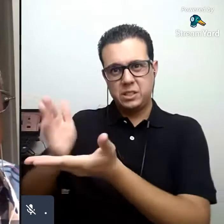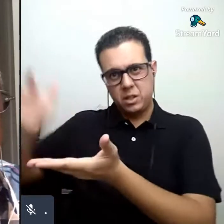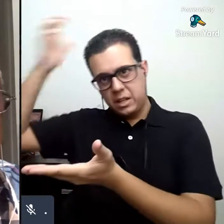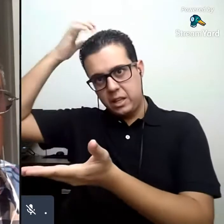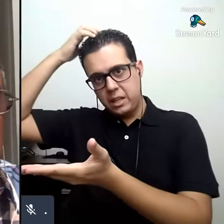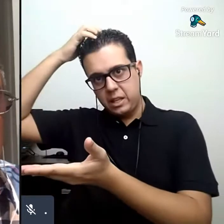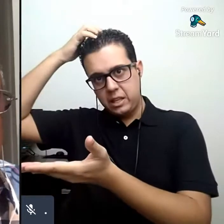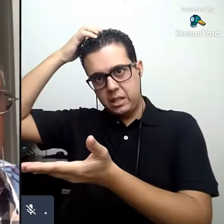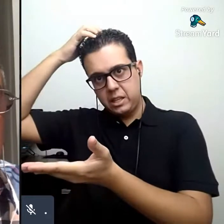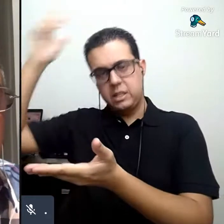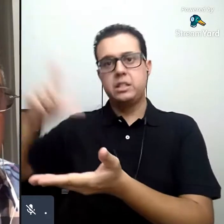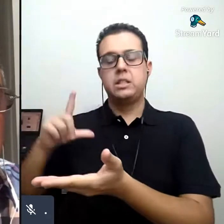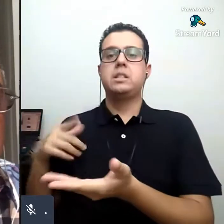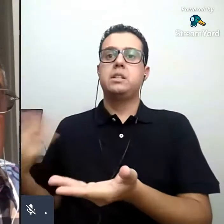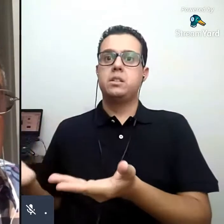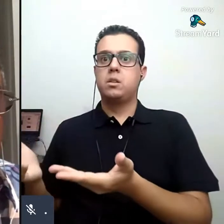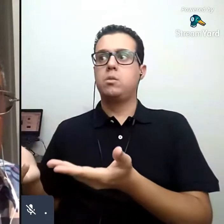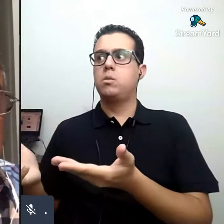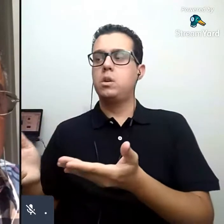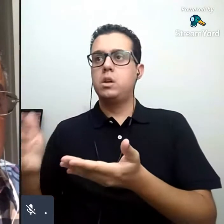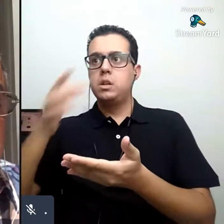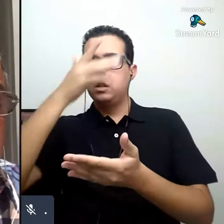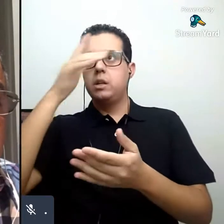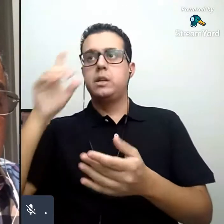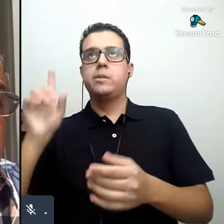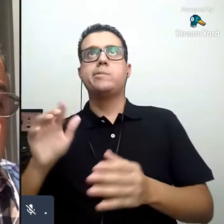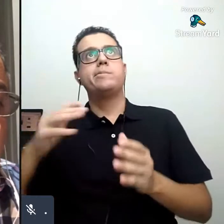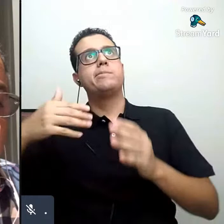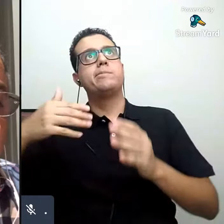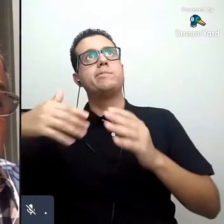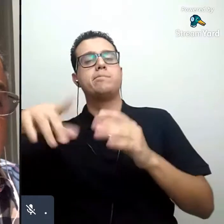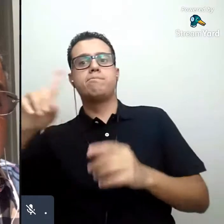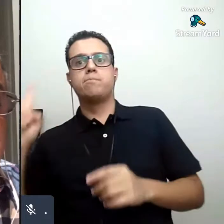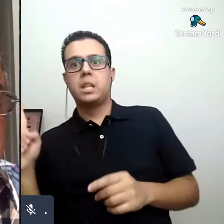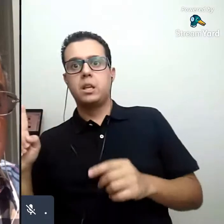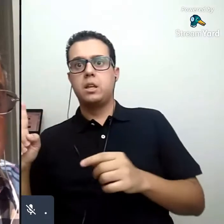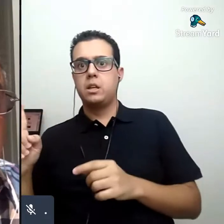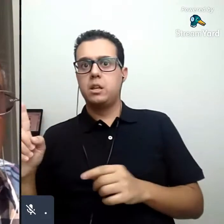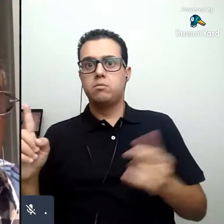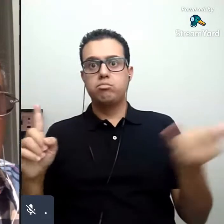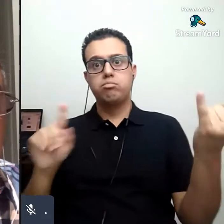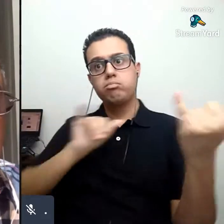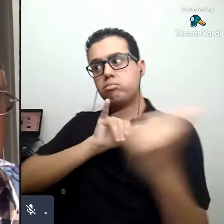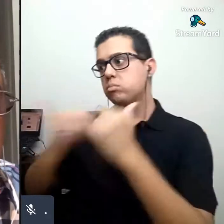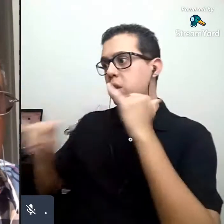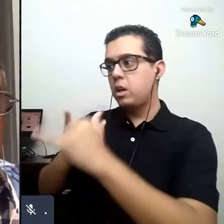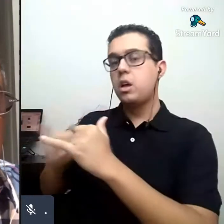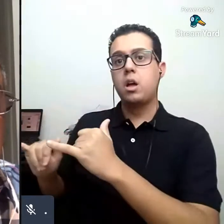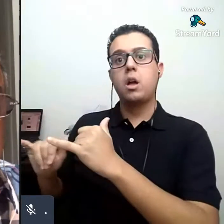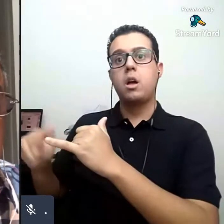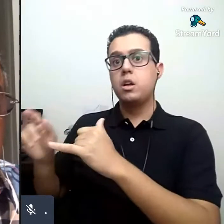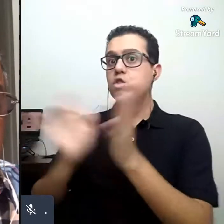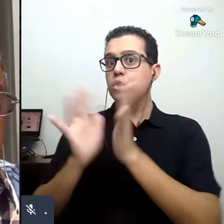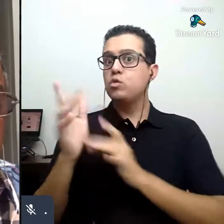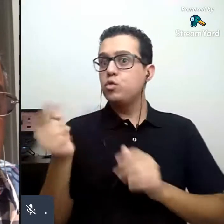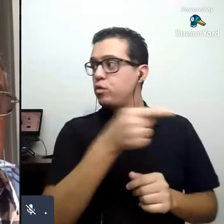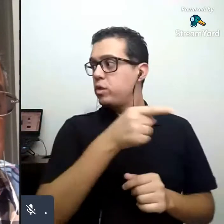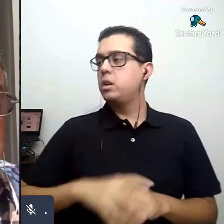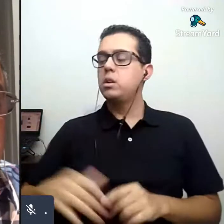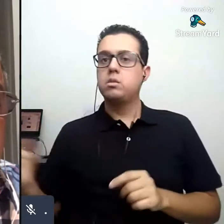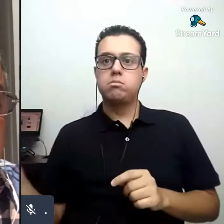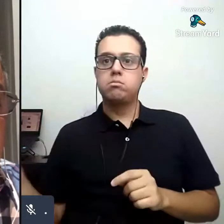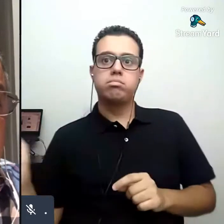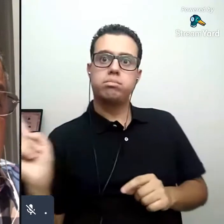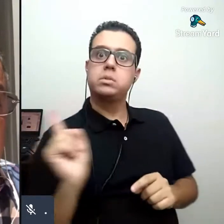da Judéia para a Galiléia, foi ter com ele, e lhe rogou que descesse para curar o seu filho, que estava à